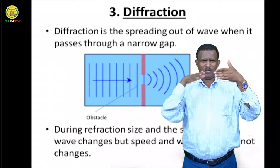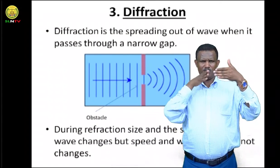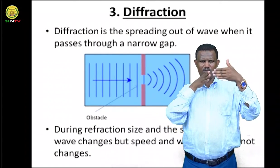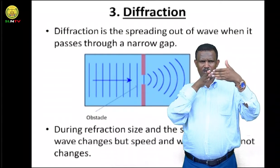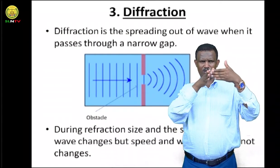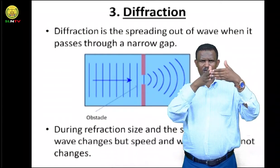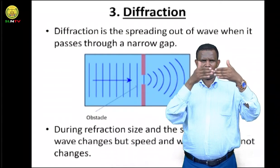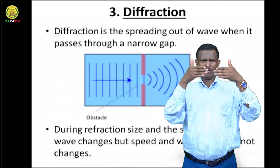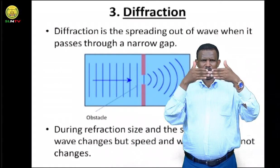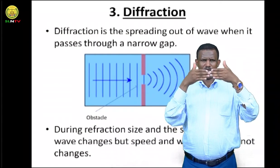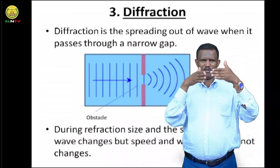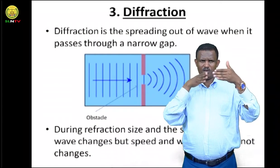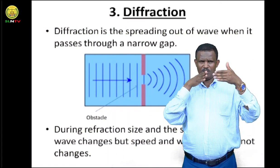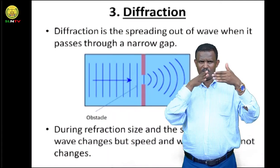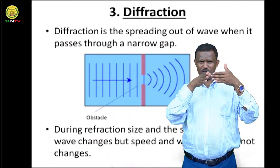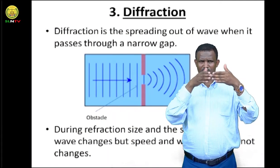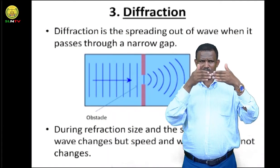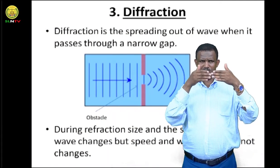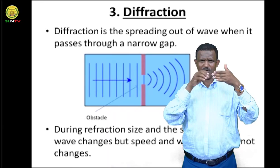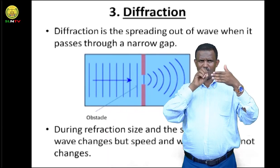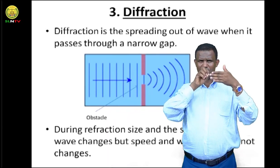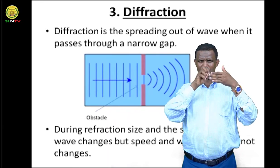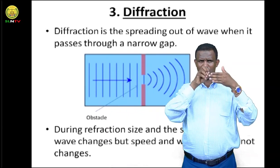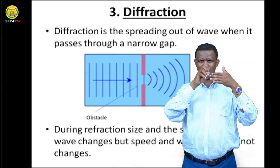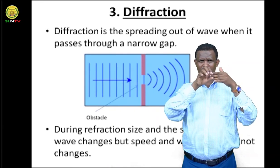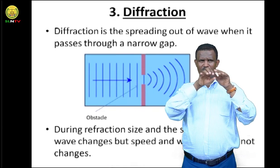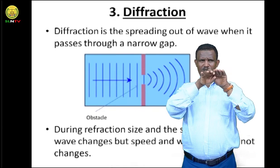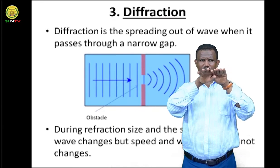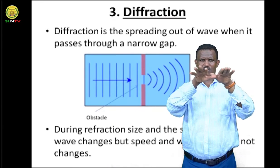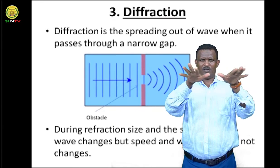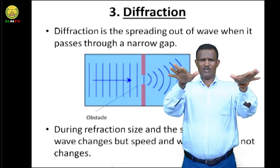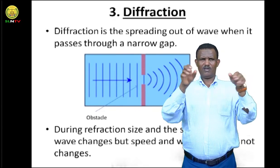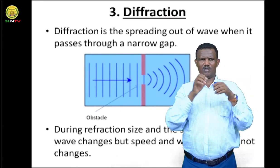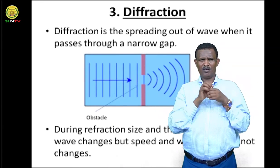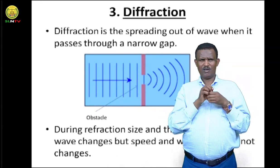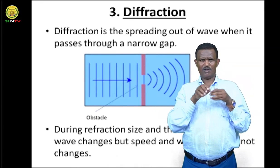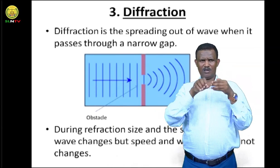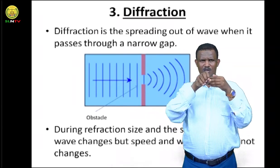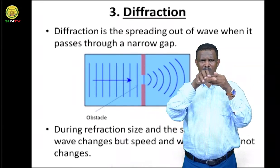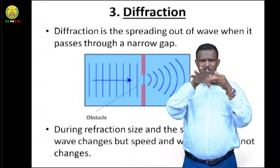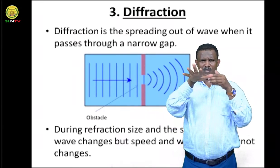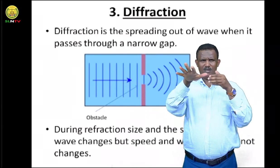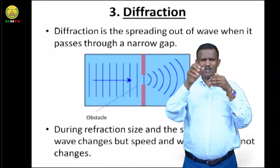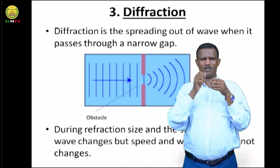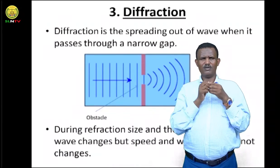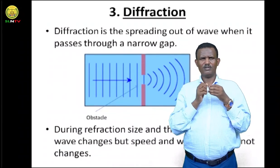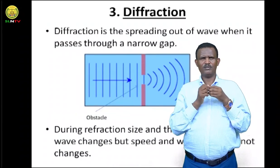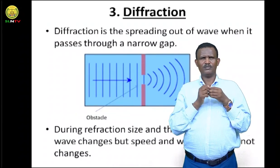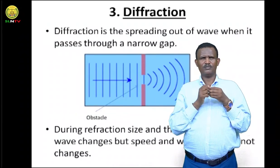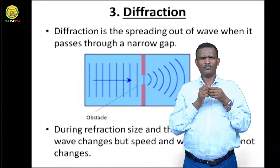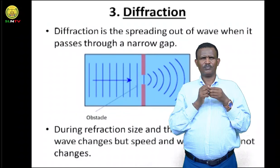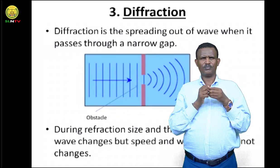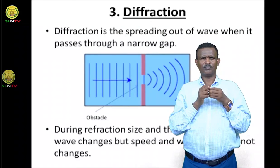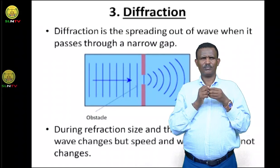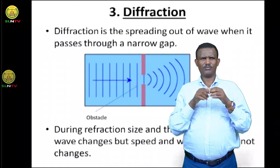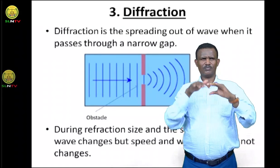ay banaantahay wiiski markay albaabka ka baxeen waxay sameeyeen inay baahi sameeyeen gadaal baahba la oranaya xagga dambarka u dhaafeen